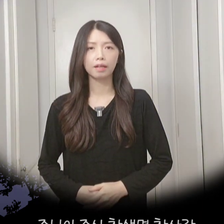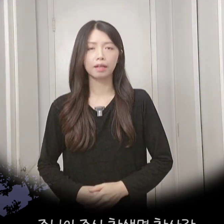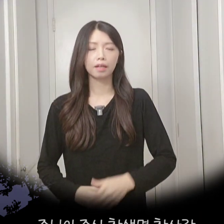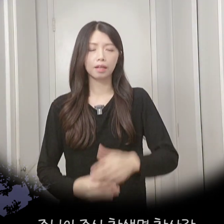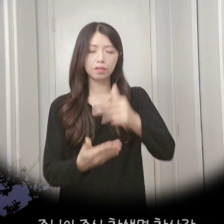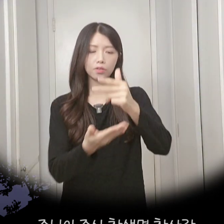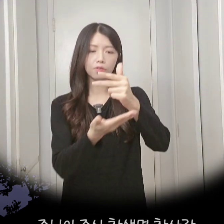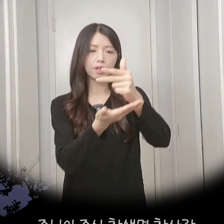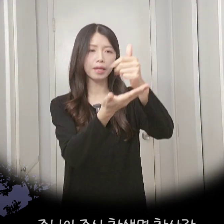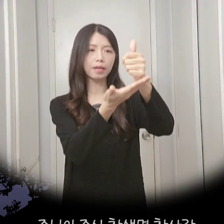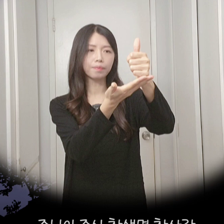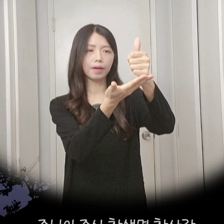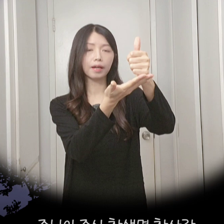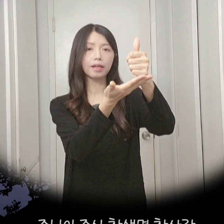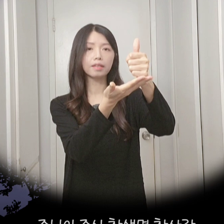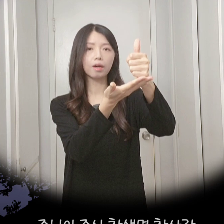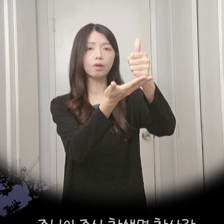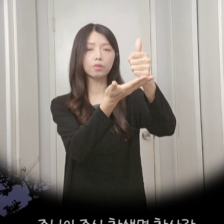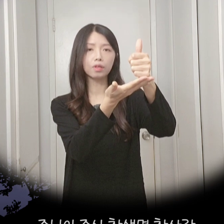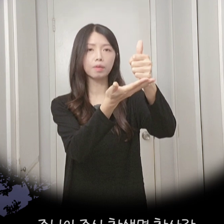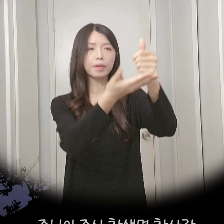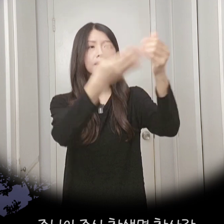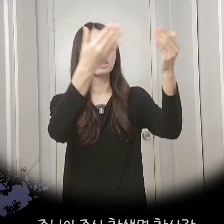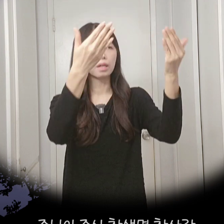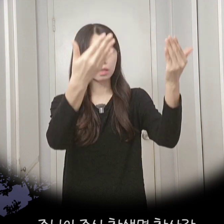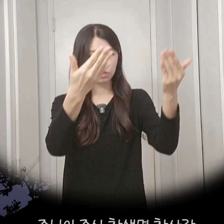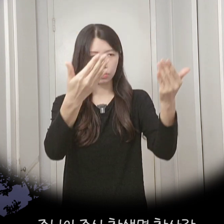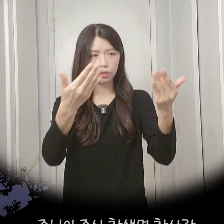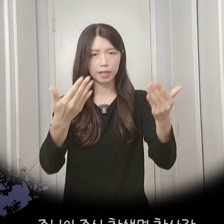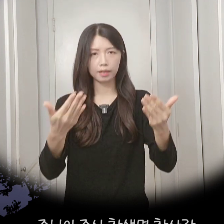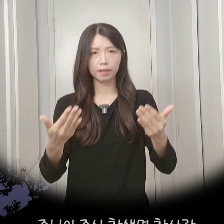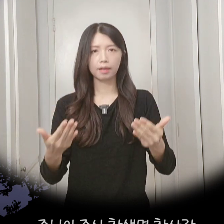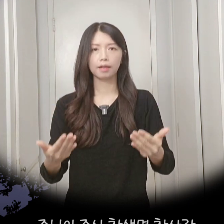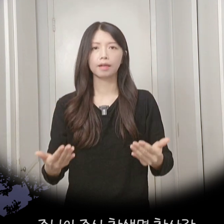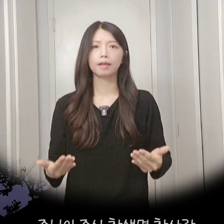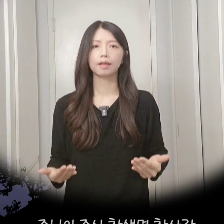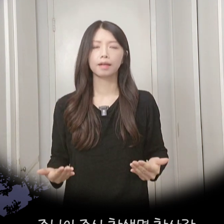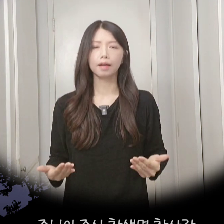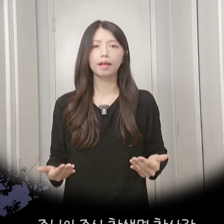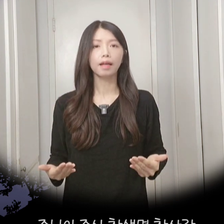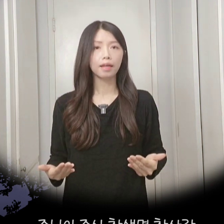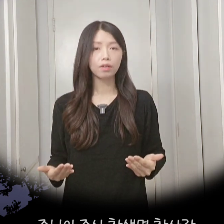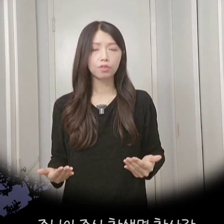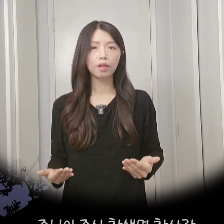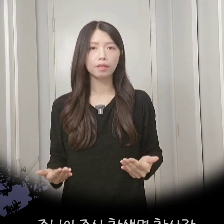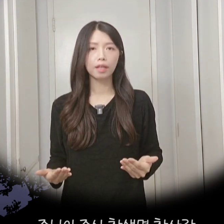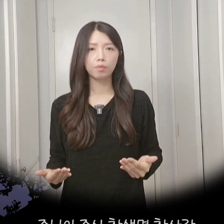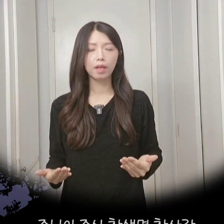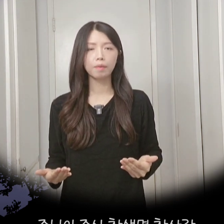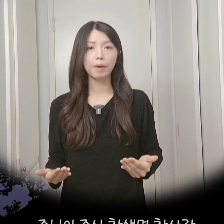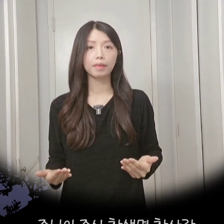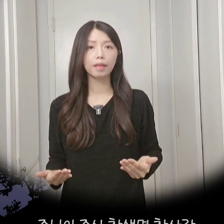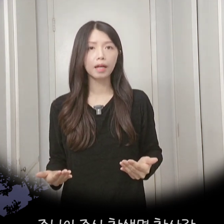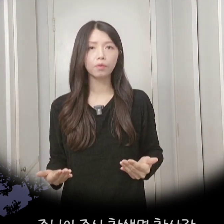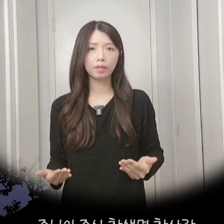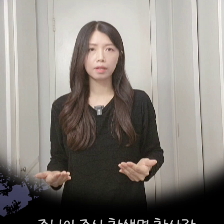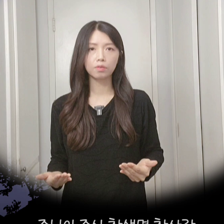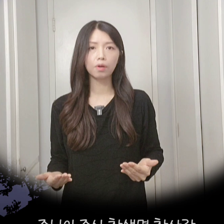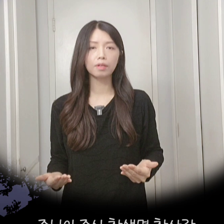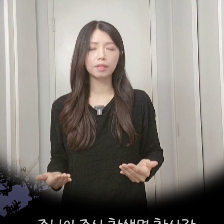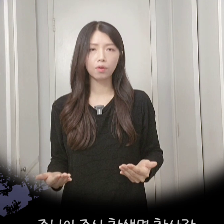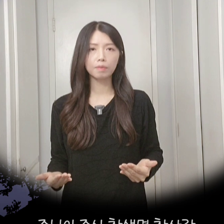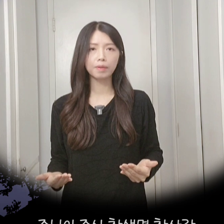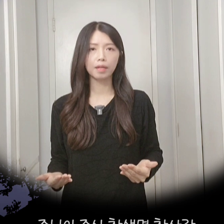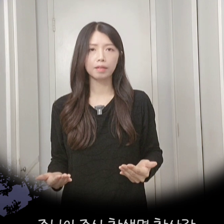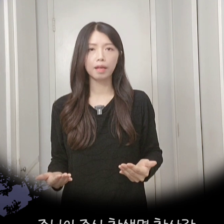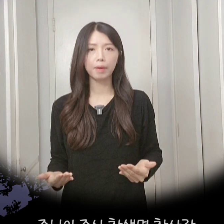사랑. 주님이, 아까 했죠? 주님이 주신. 나에게 주셨기 때문에 받다라고 한 뜻의